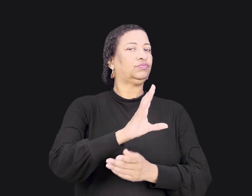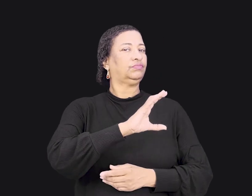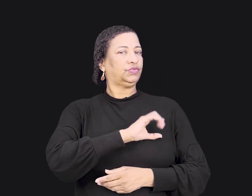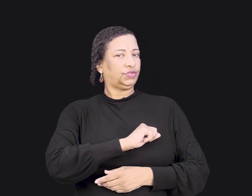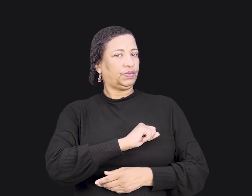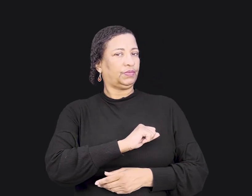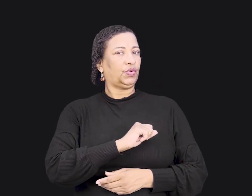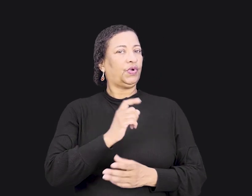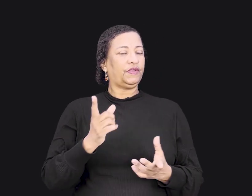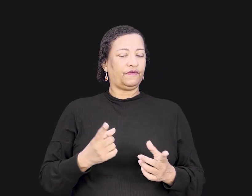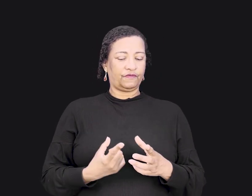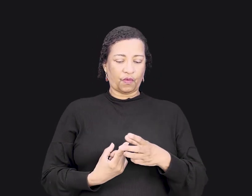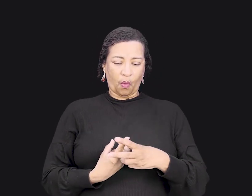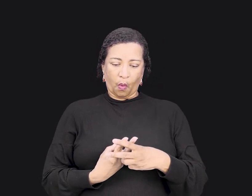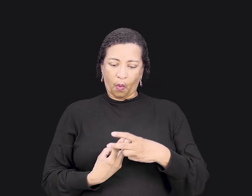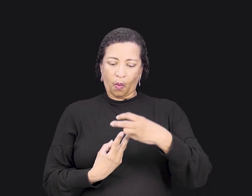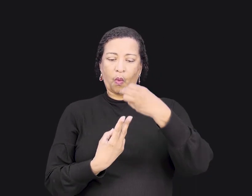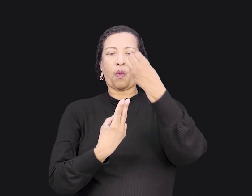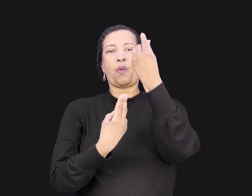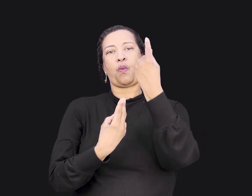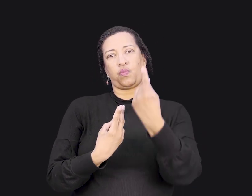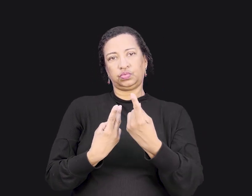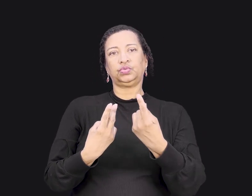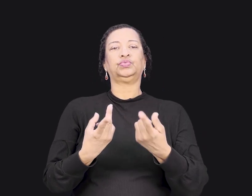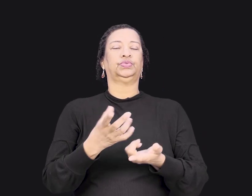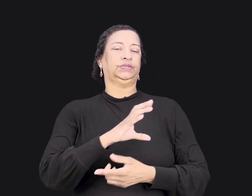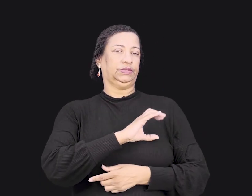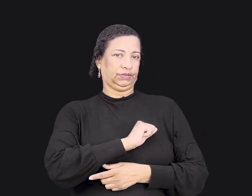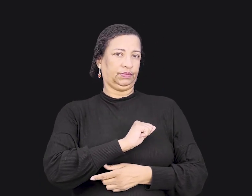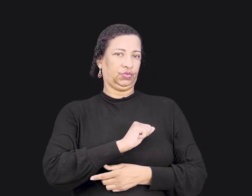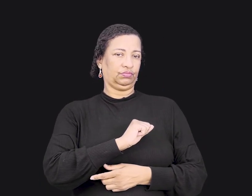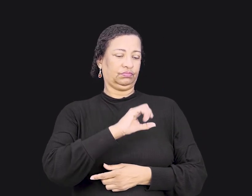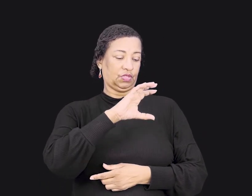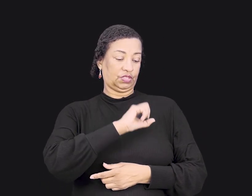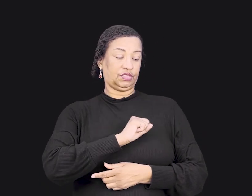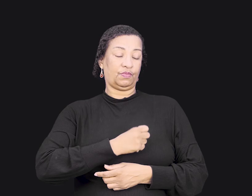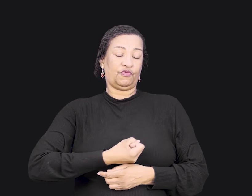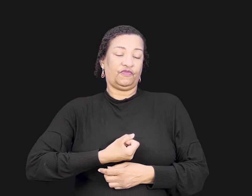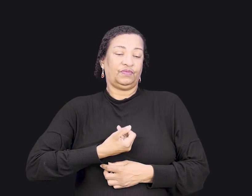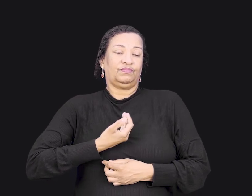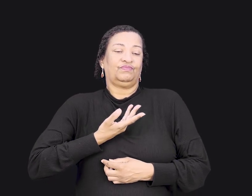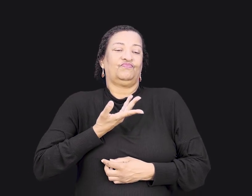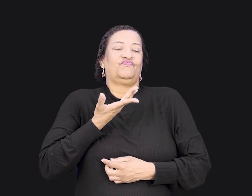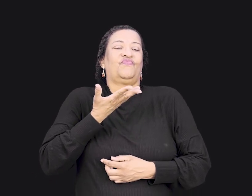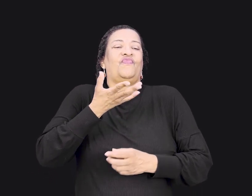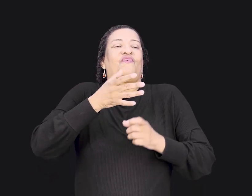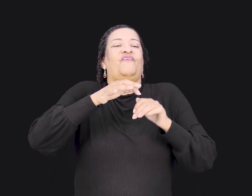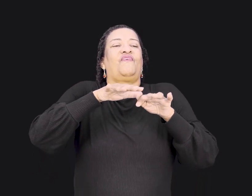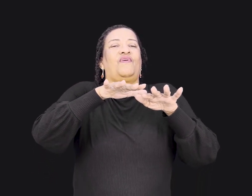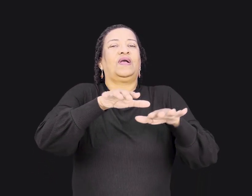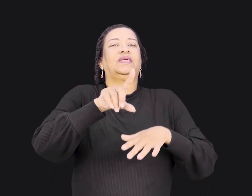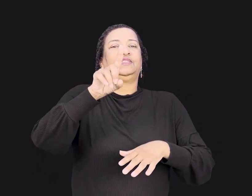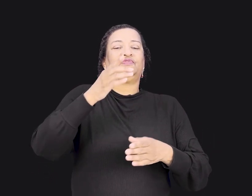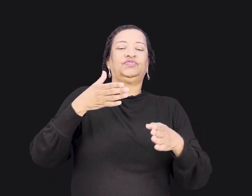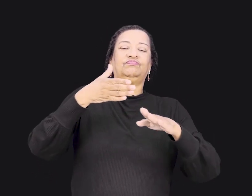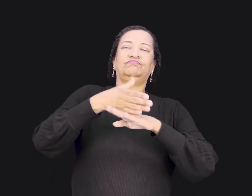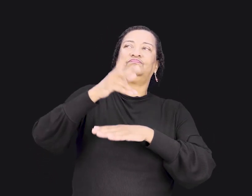amor fluirá através de você. Se você habitar nesse amor que Deus é, você habitará em Deus e Deus habitará em